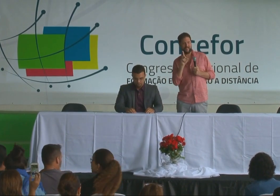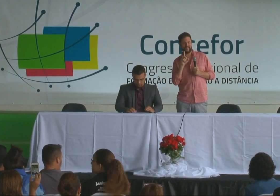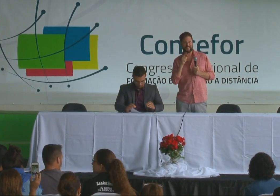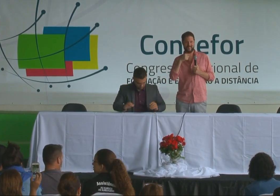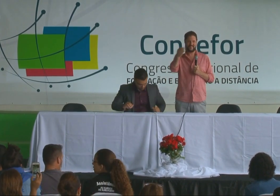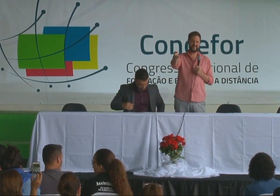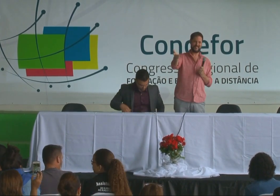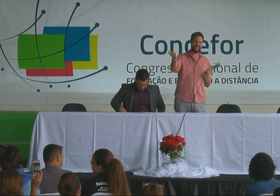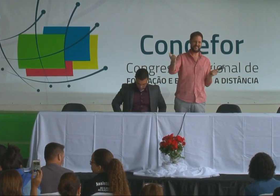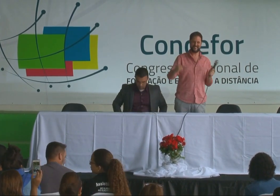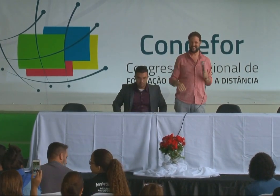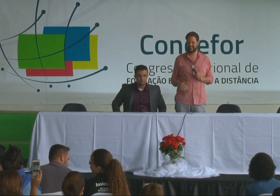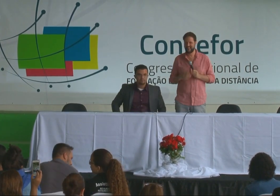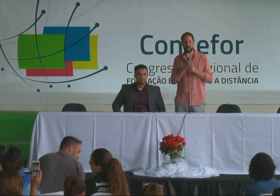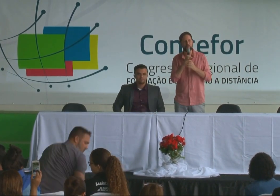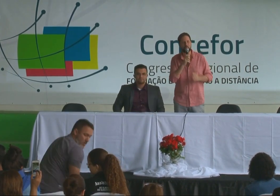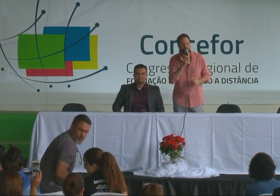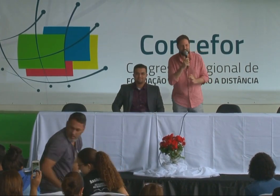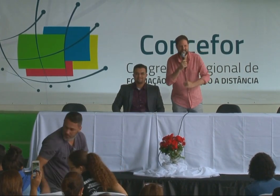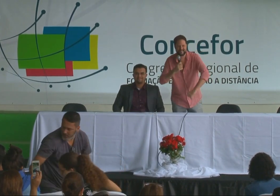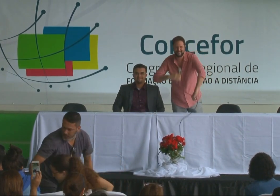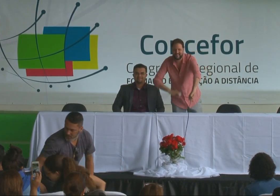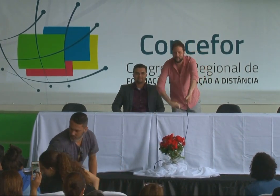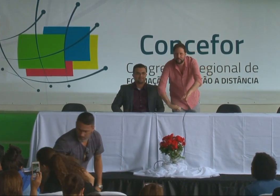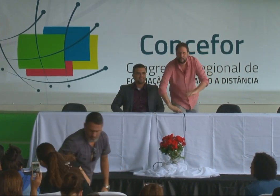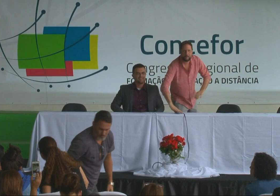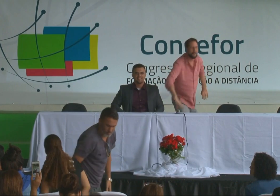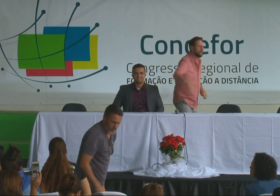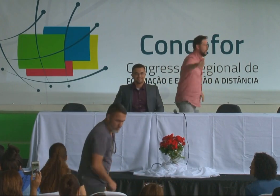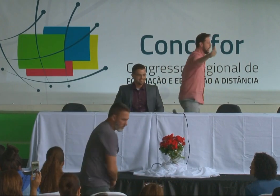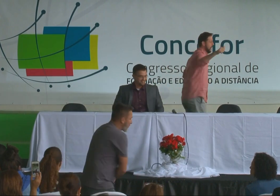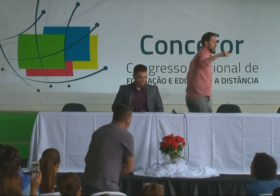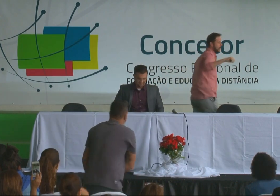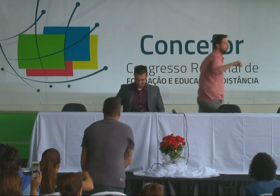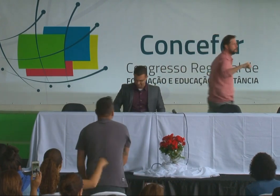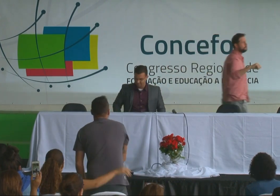Vocês querem que eu fale ou não? O vocês acham? Bom dia. E cadê?